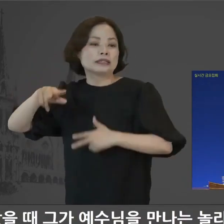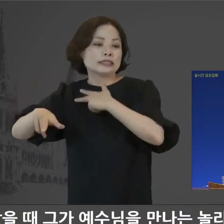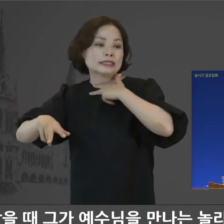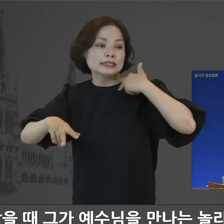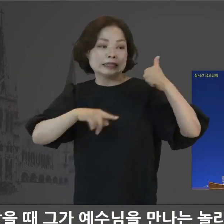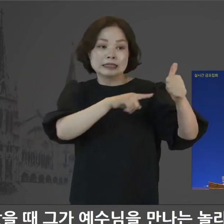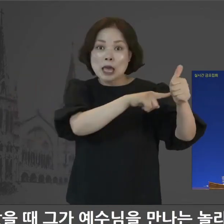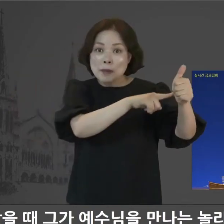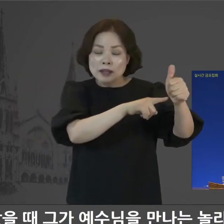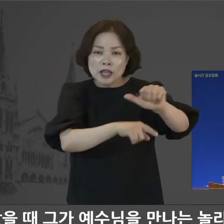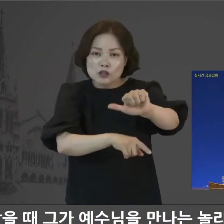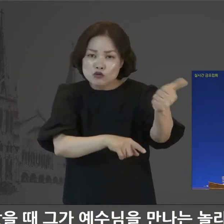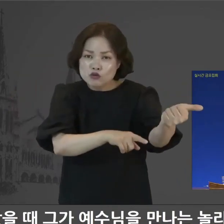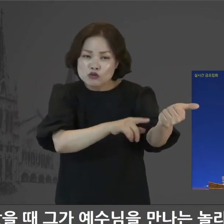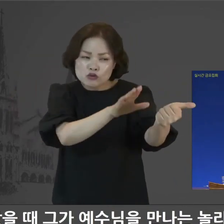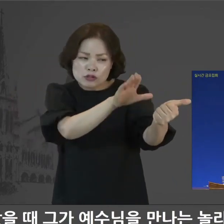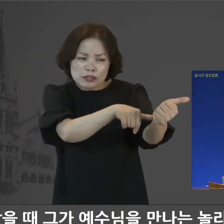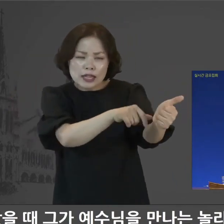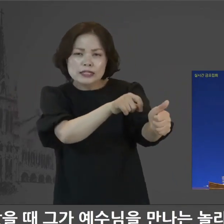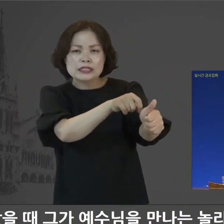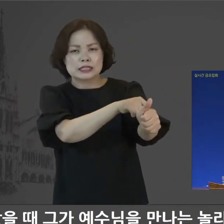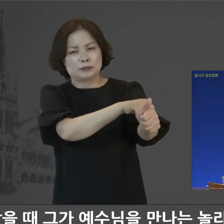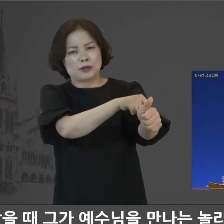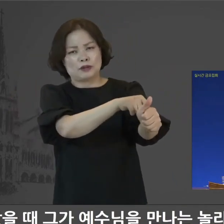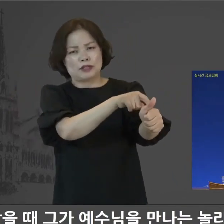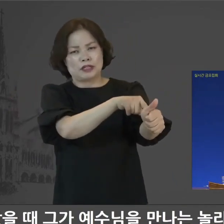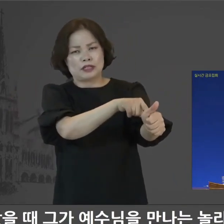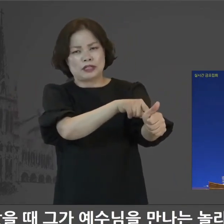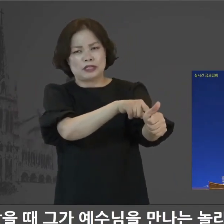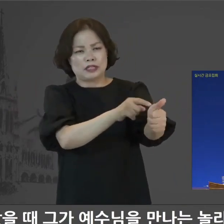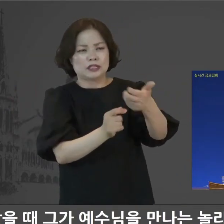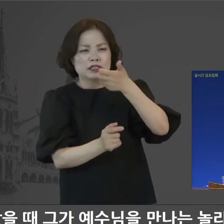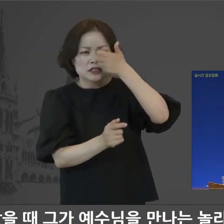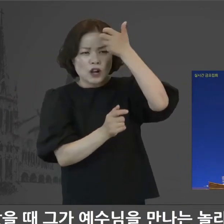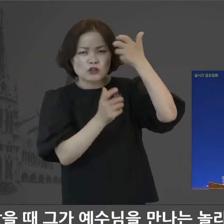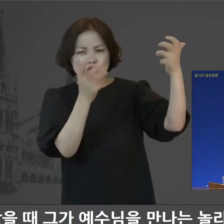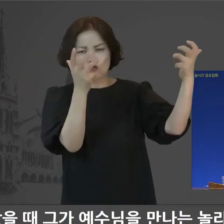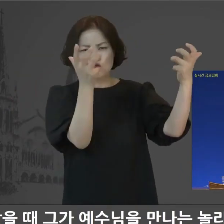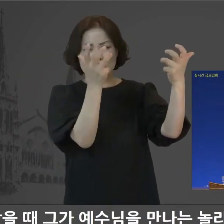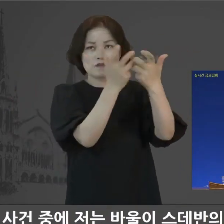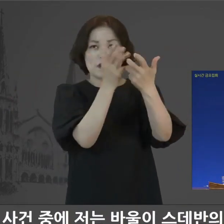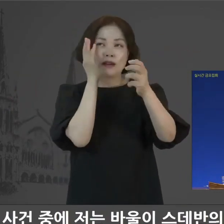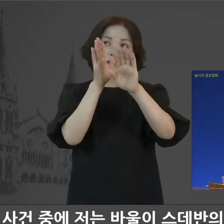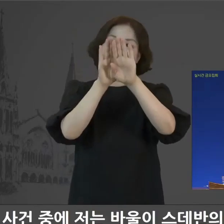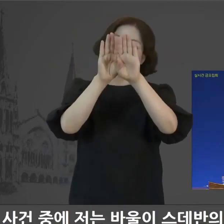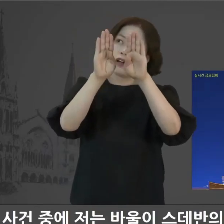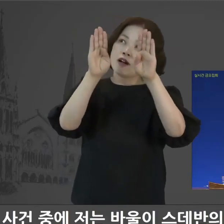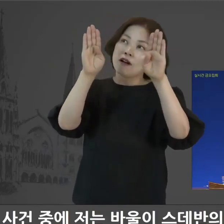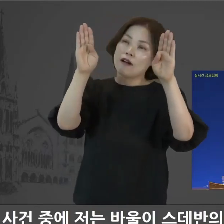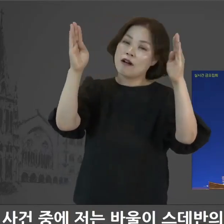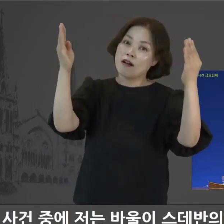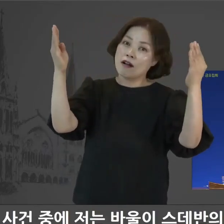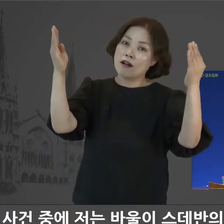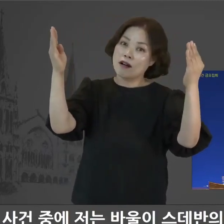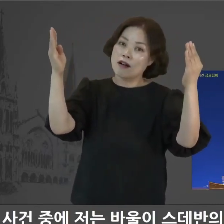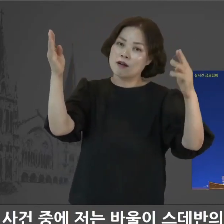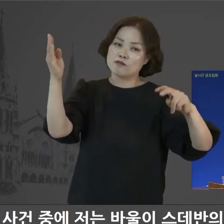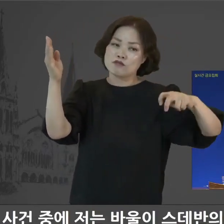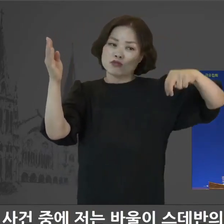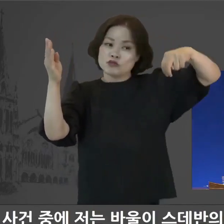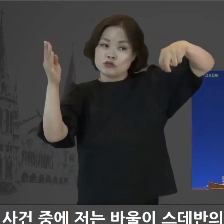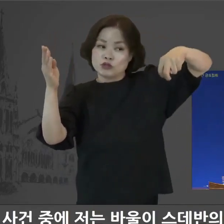스데반의 죽을 때 특별히 그 성령 충만하고 하늘이 열린다고 얘기하고 무릎